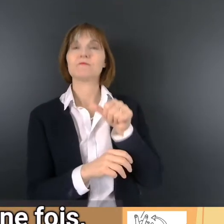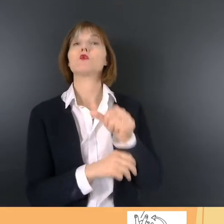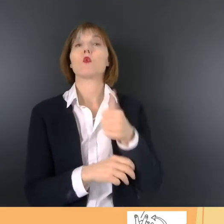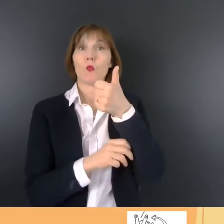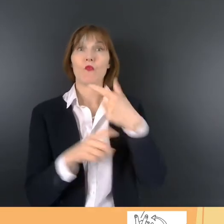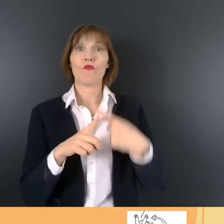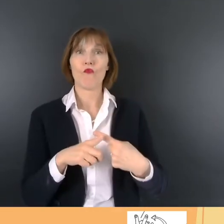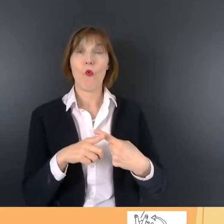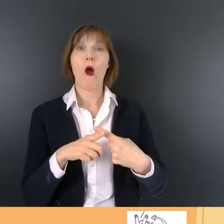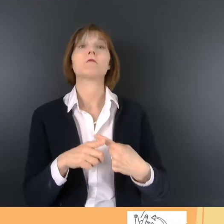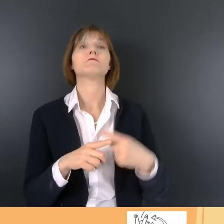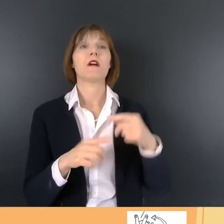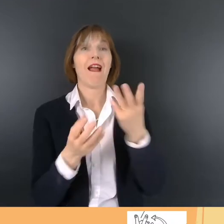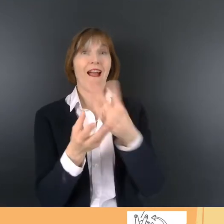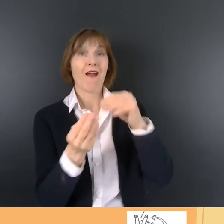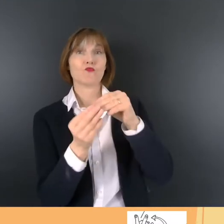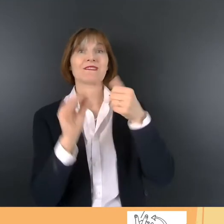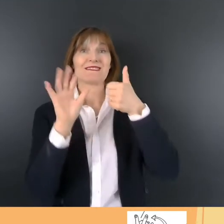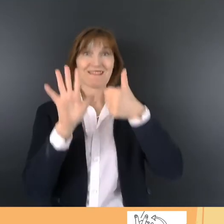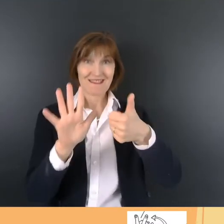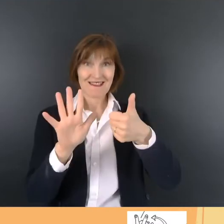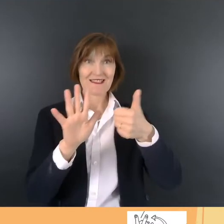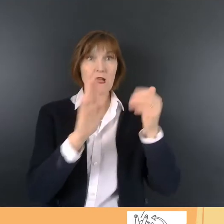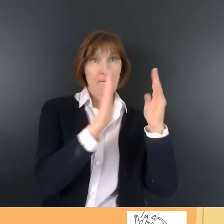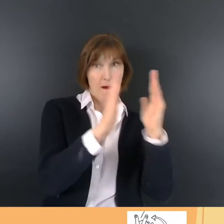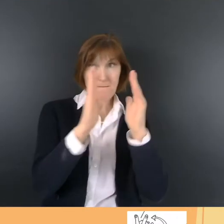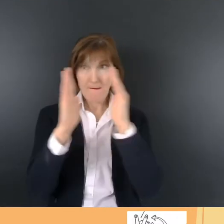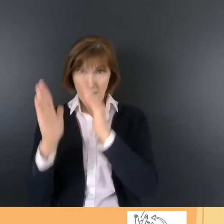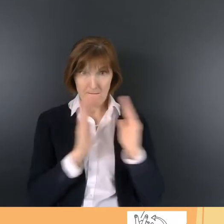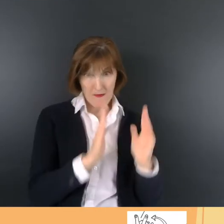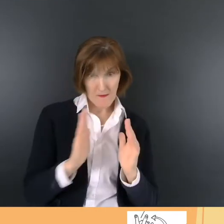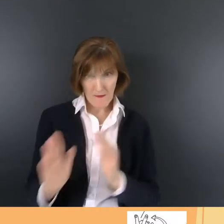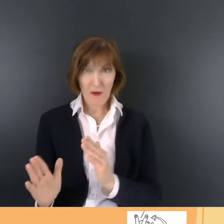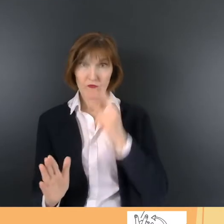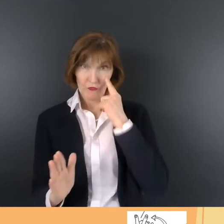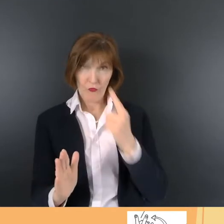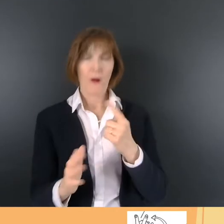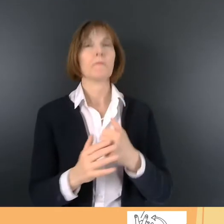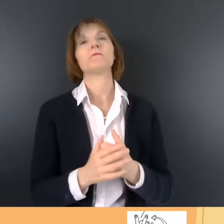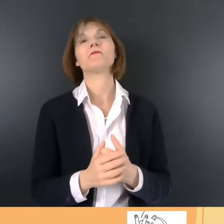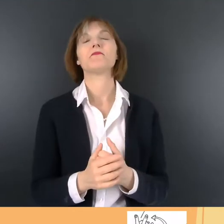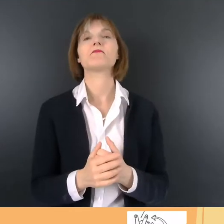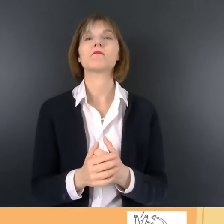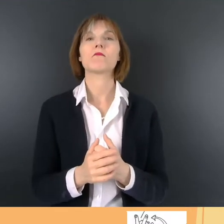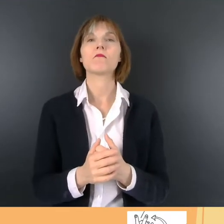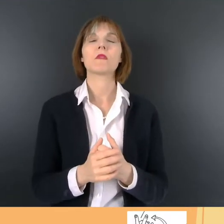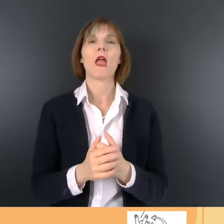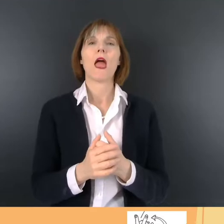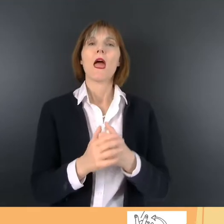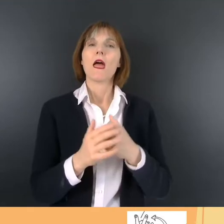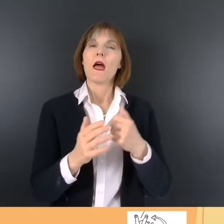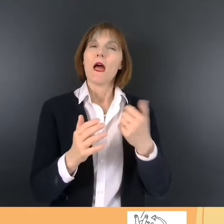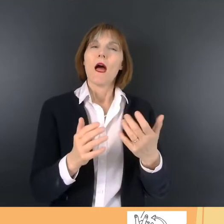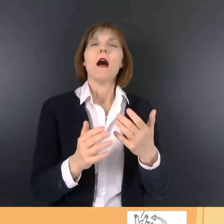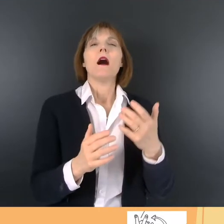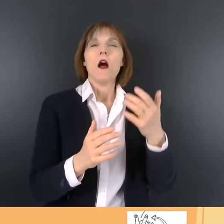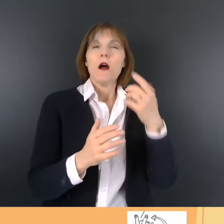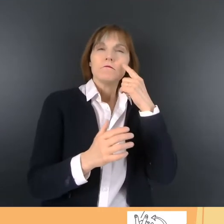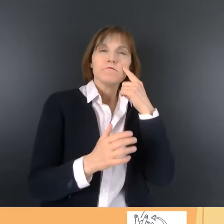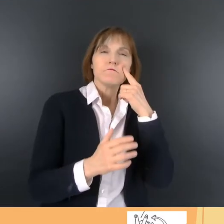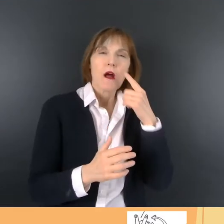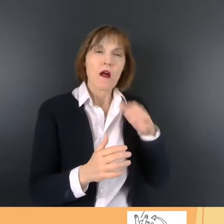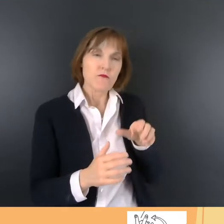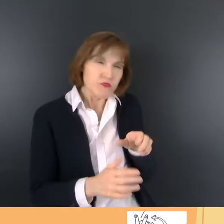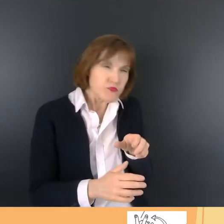six autres contenus. Voilà. Et lorsque l'on passe la souris sur un carré,